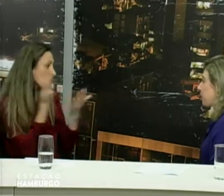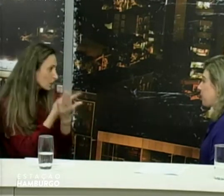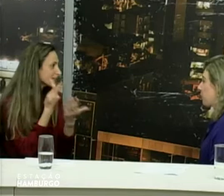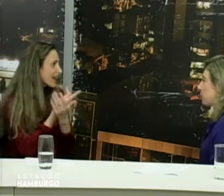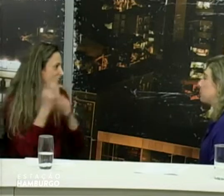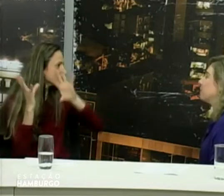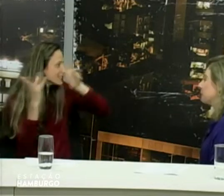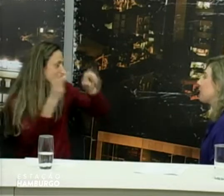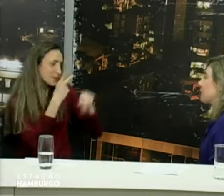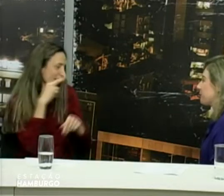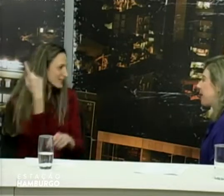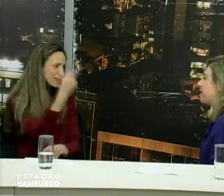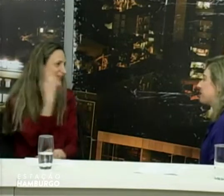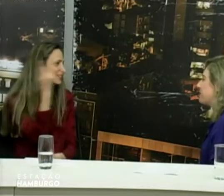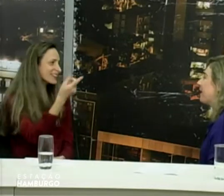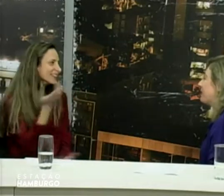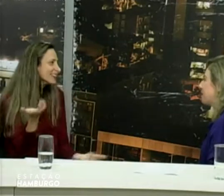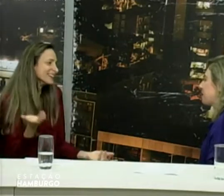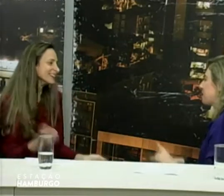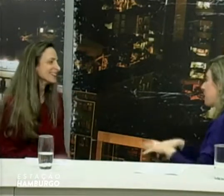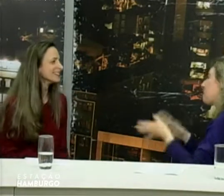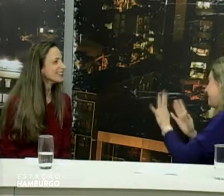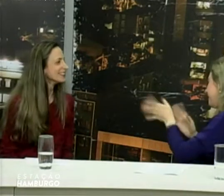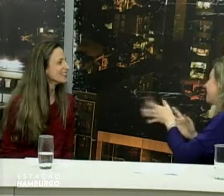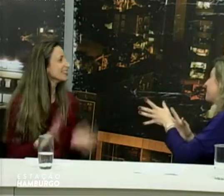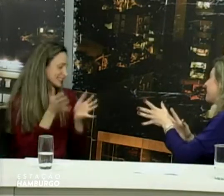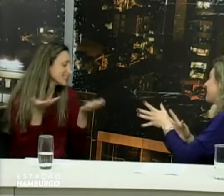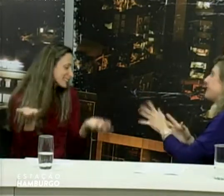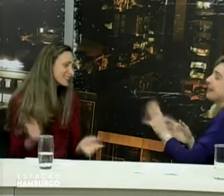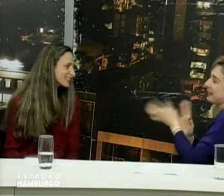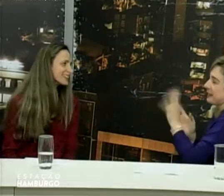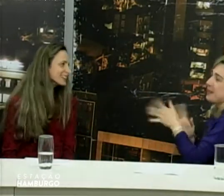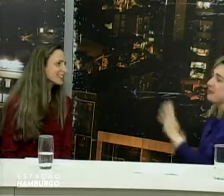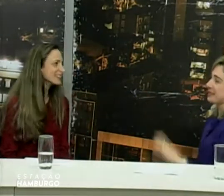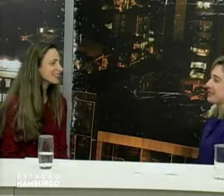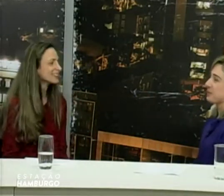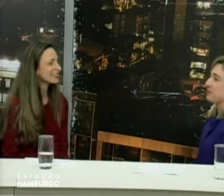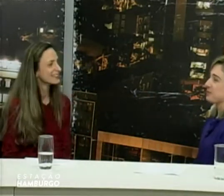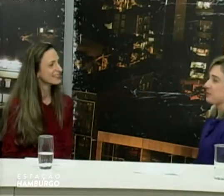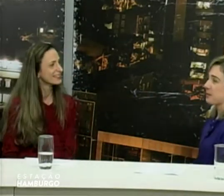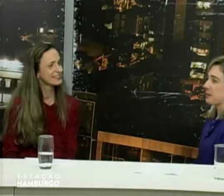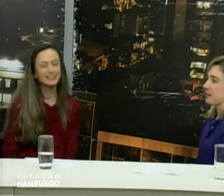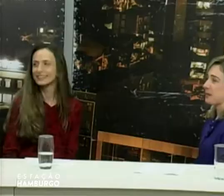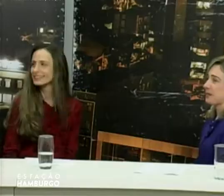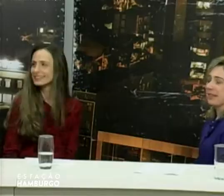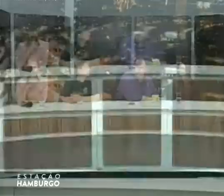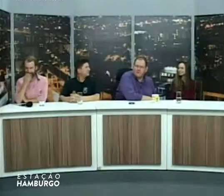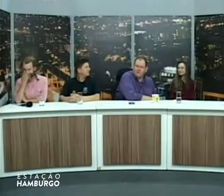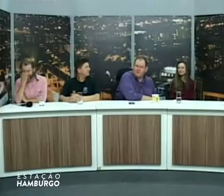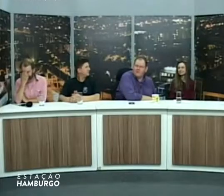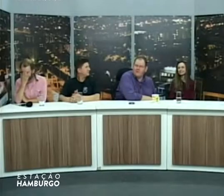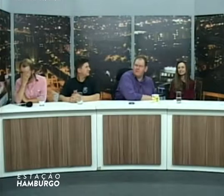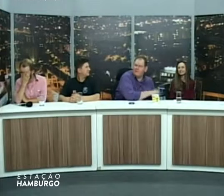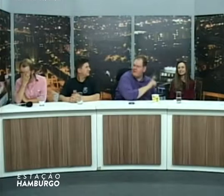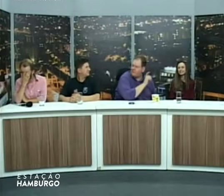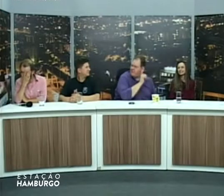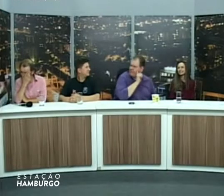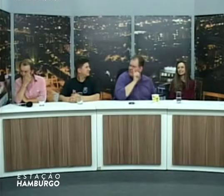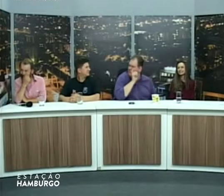Igual todo mundo, acontece igual, mas em Libras, em Libras. Tem um filme maravilhoso, né? Os Filhos do Silêncio,